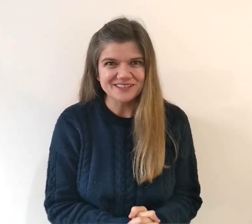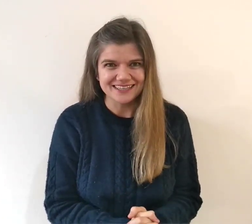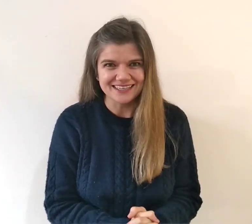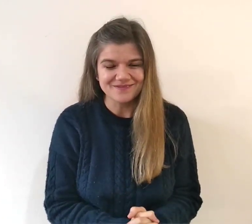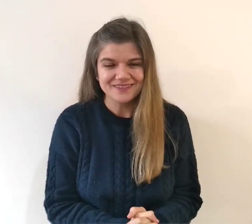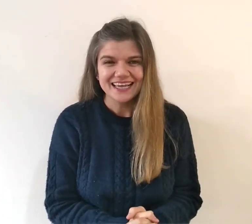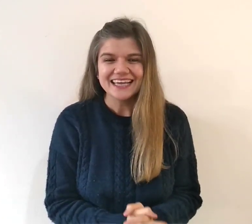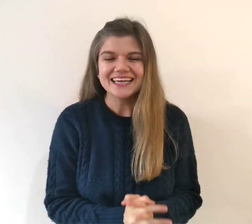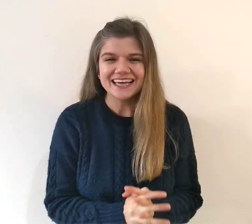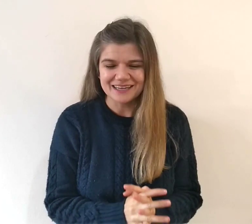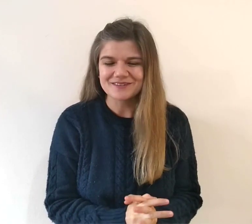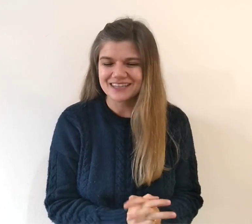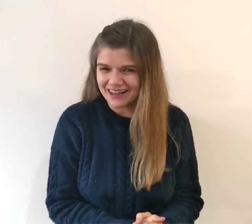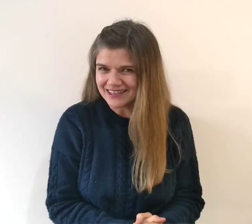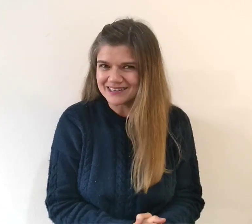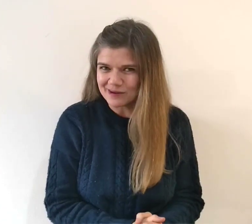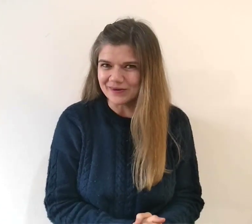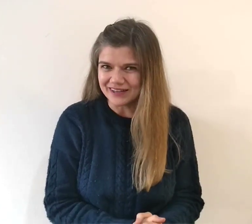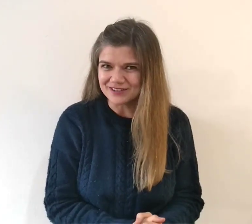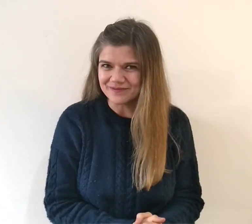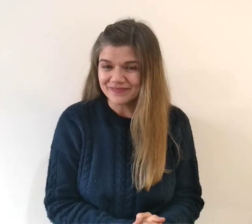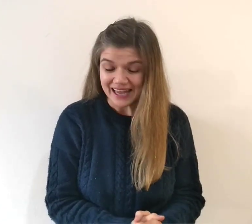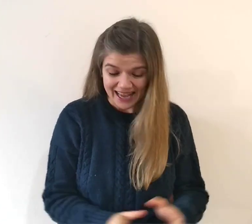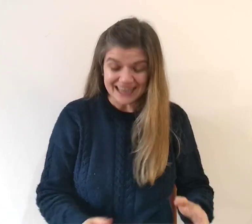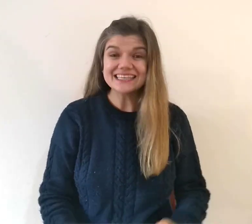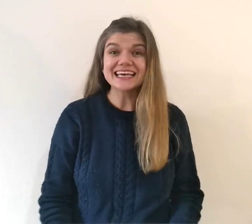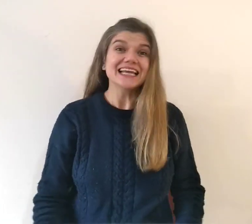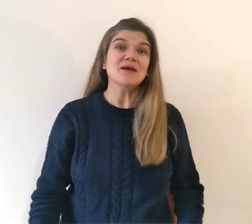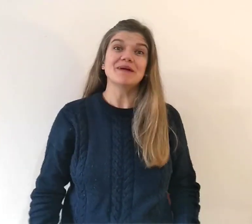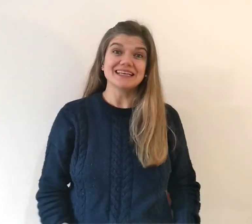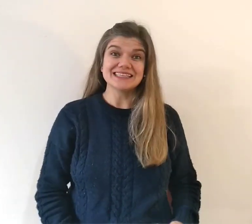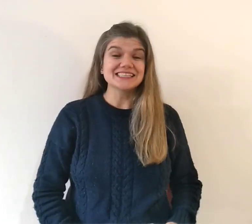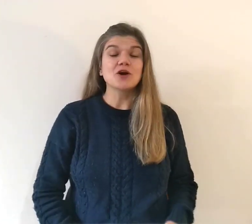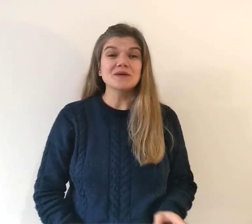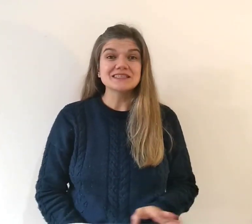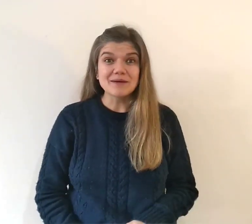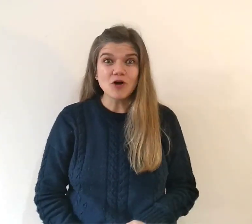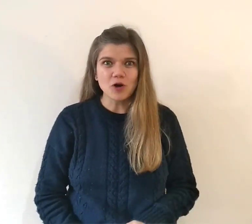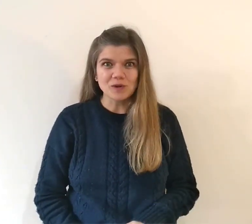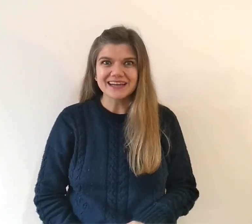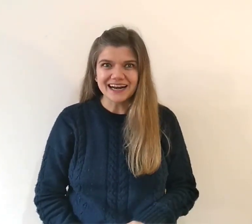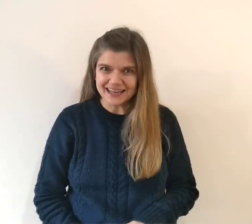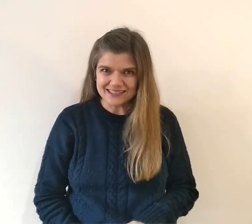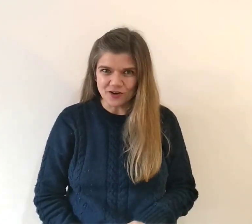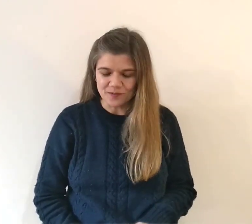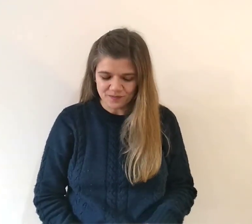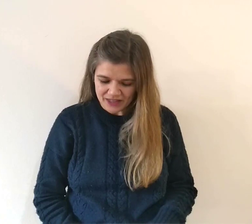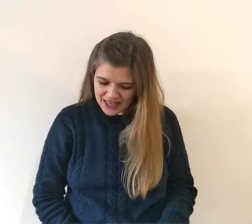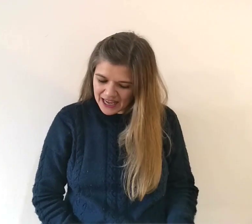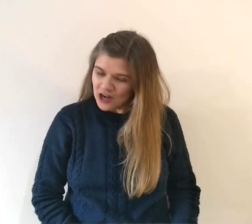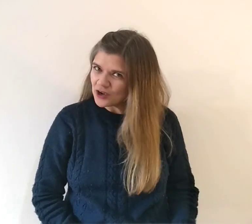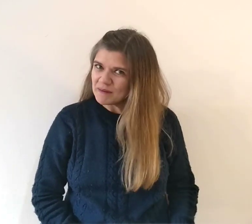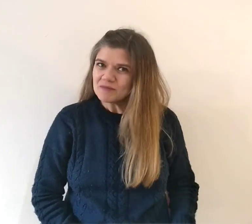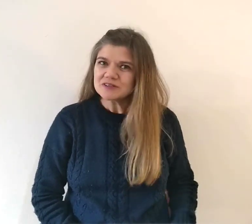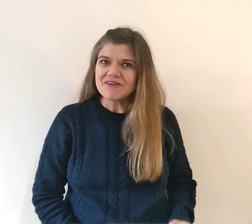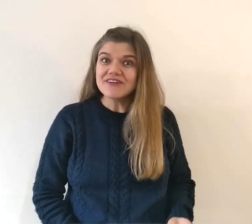así y estamos agradecidos por eso. Así que, ¿qué les parece si comenzamos con nuestra clase hoy? Lo que vamos a ver